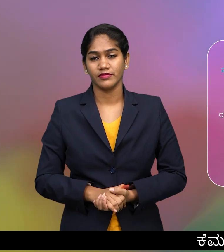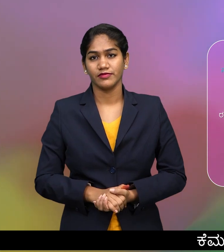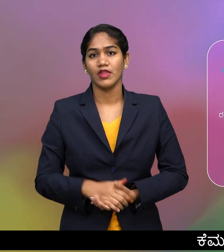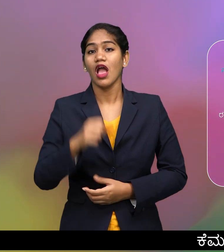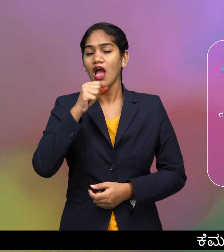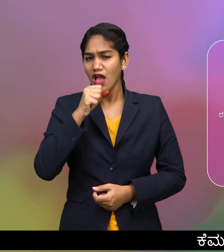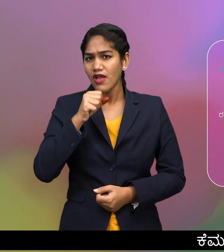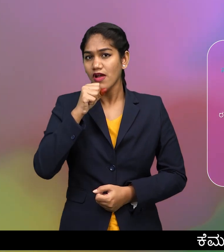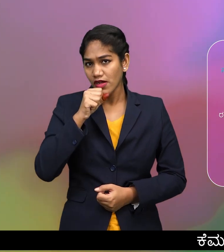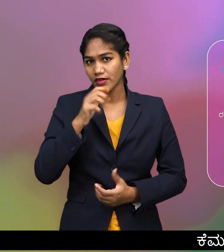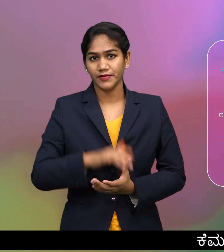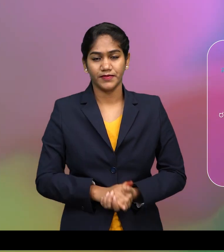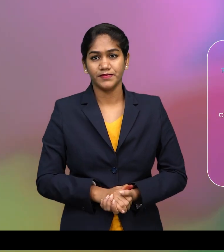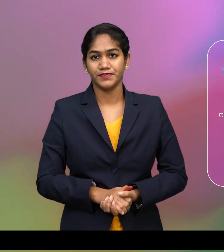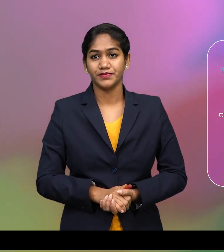ಕೆಮ್ಮುವುದು ಮತ್ತು ವಾಂತ.